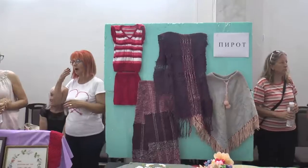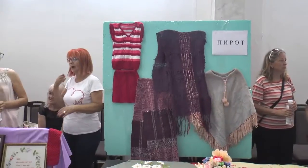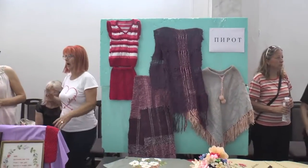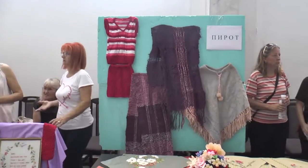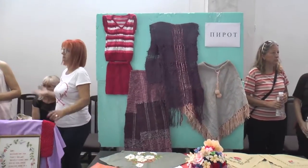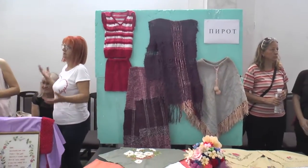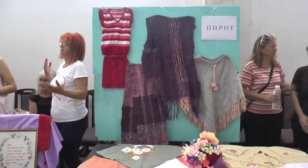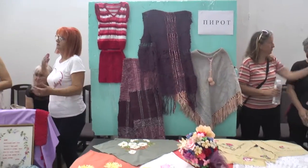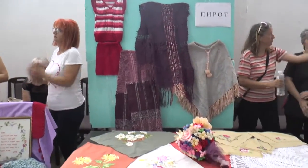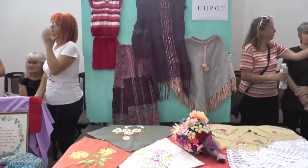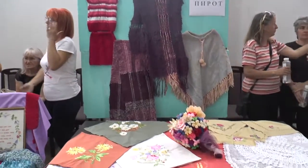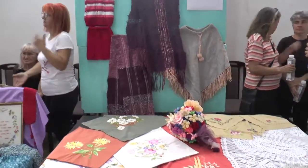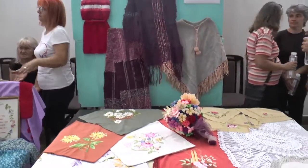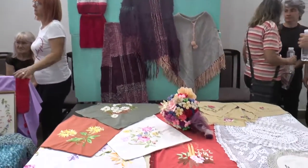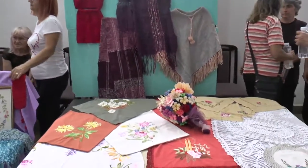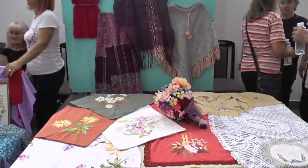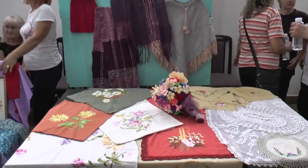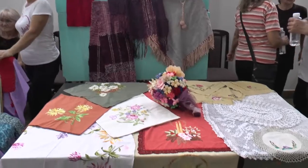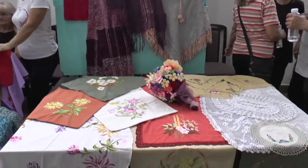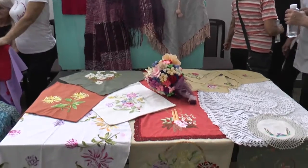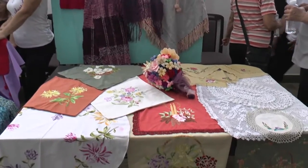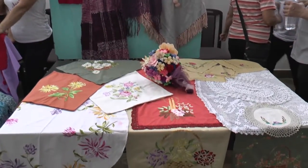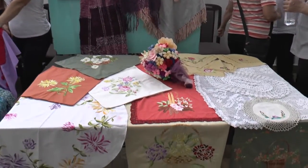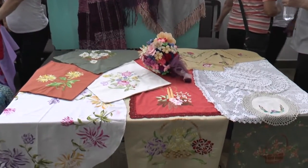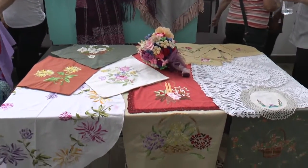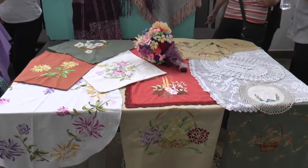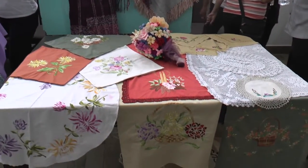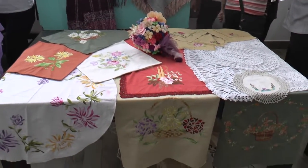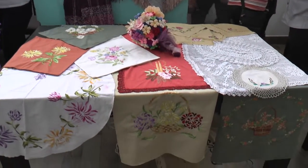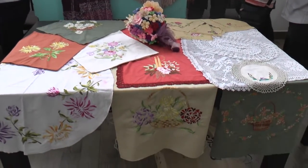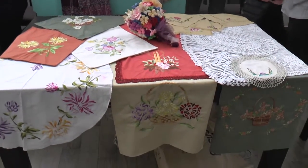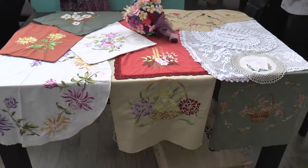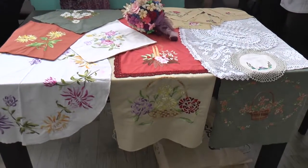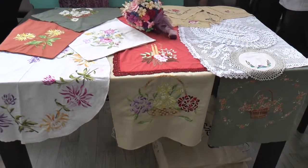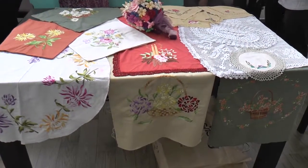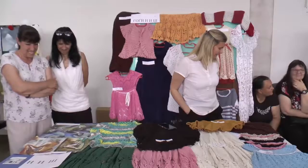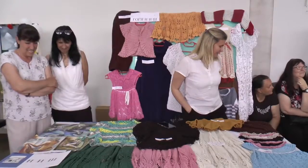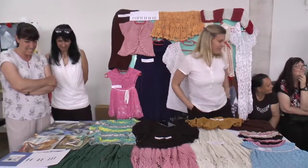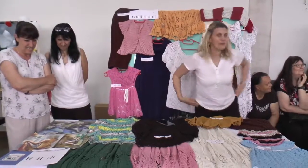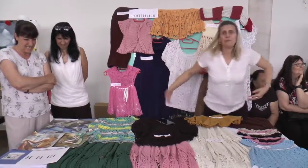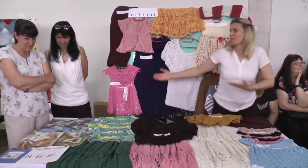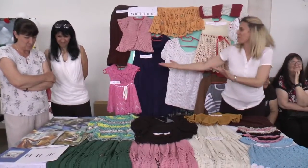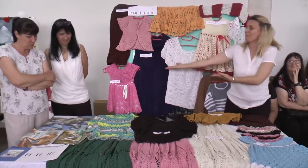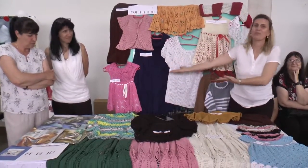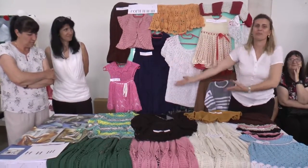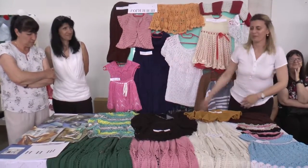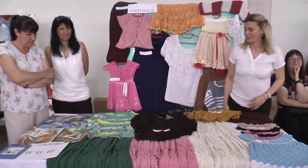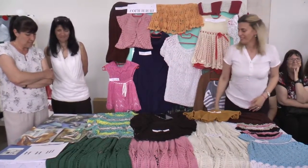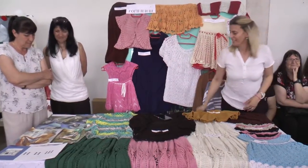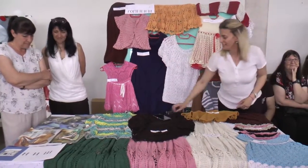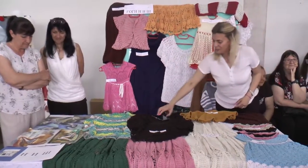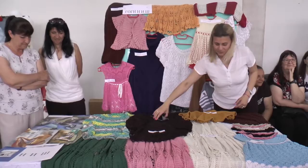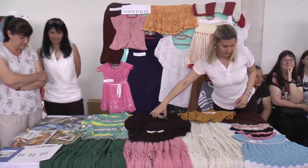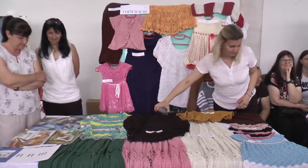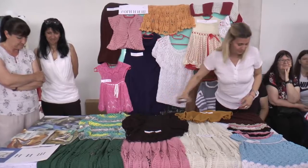Pa jako značajno, zato što da se vidi da umetnost gluvih koje oni rade. I eto, same ove ekipe koje su došle,